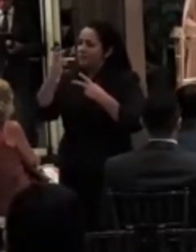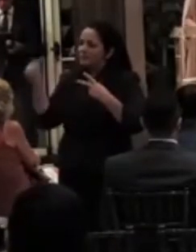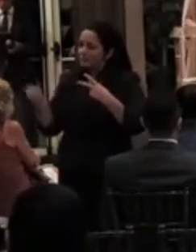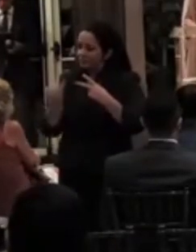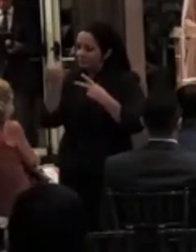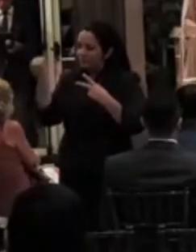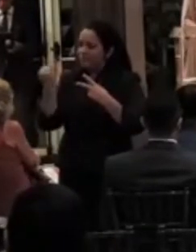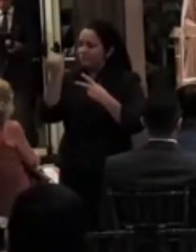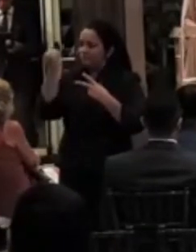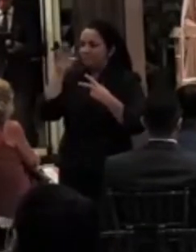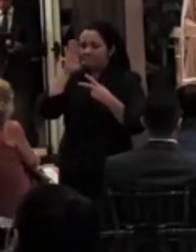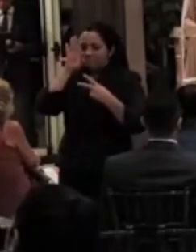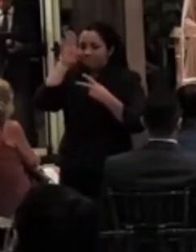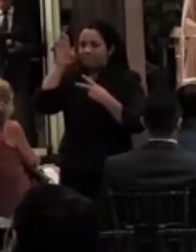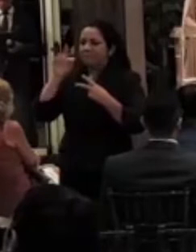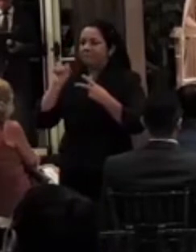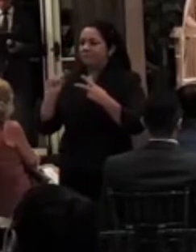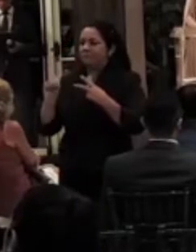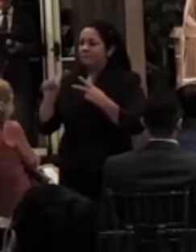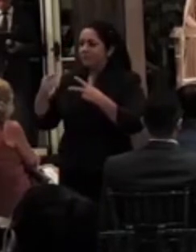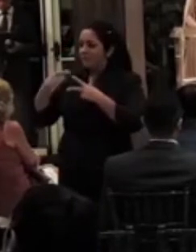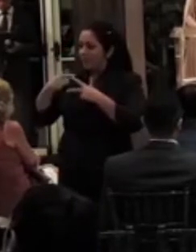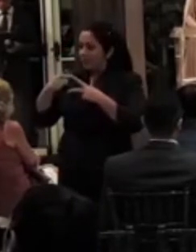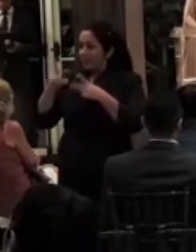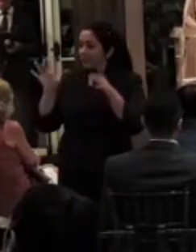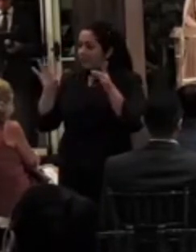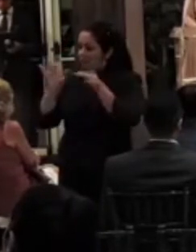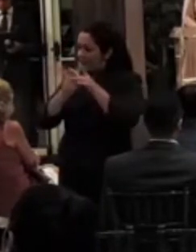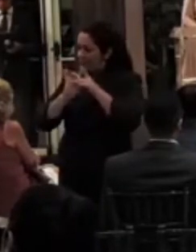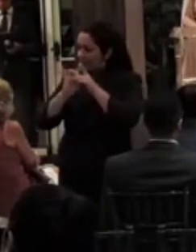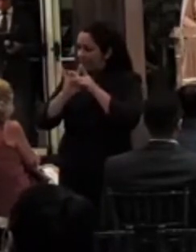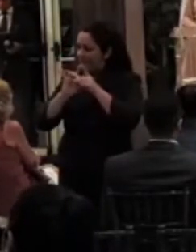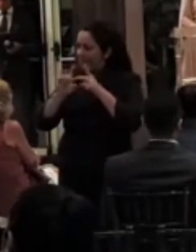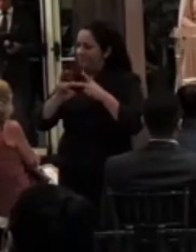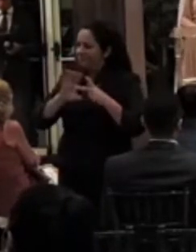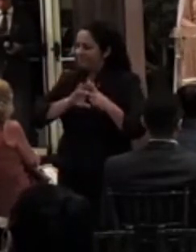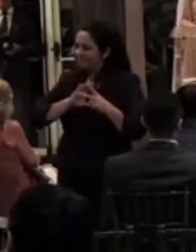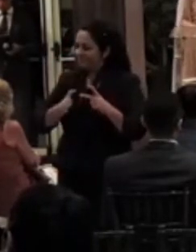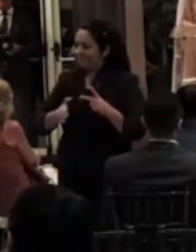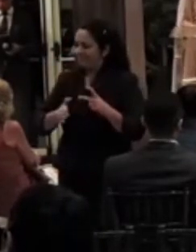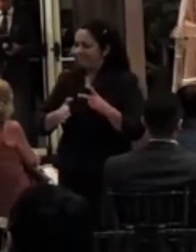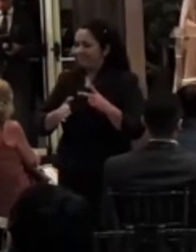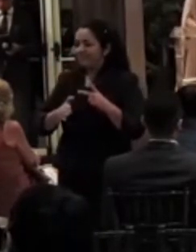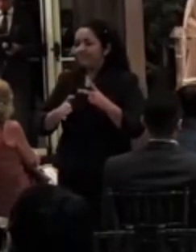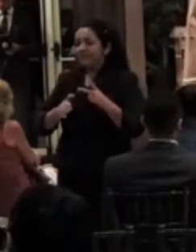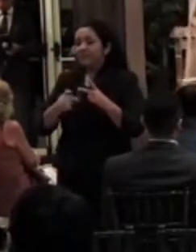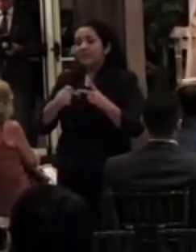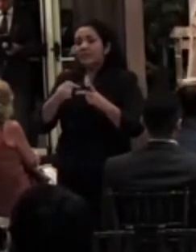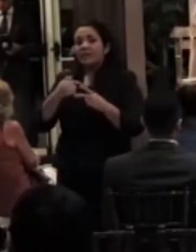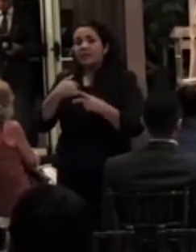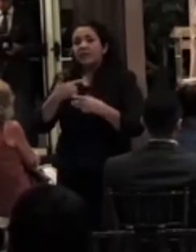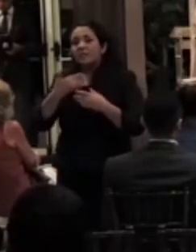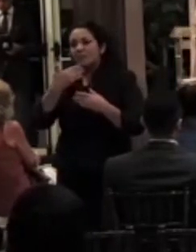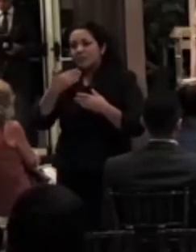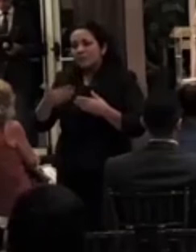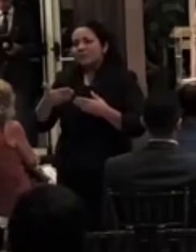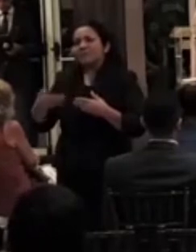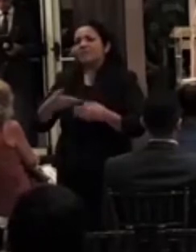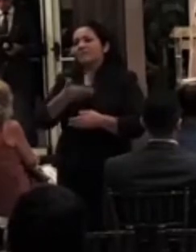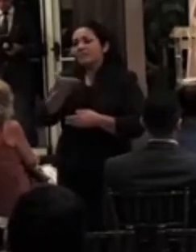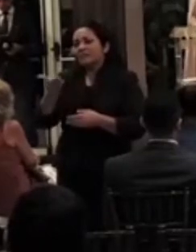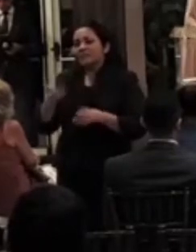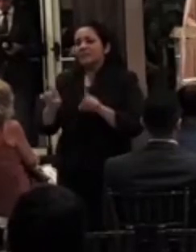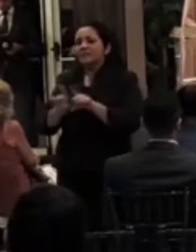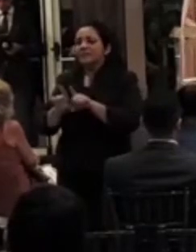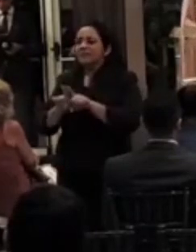foram fundamentais: a união e a ousadia. Gostaria de pedir licença para falar